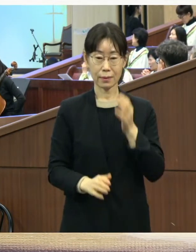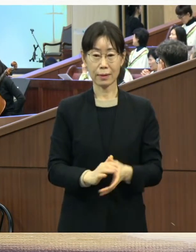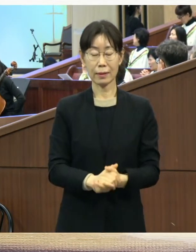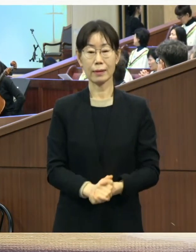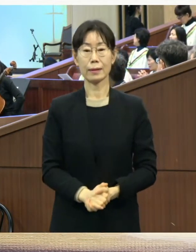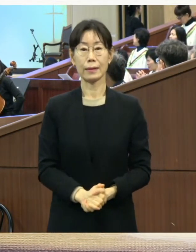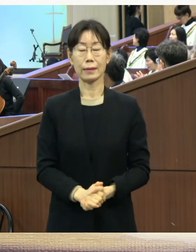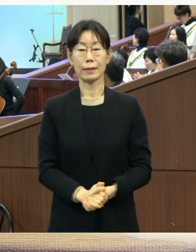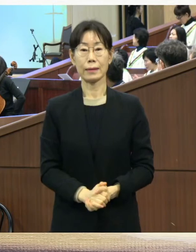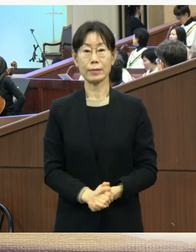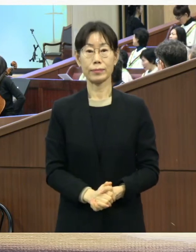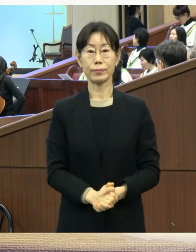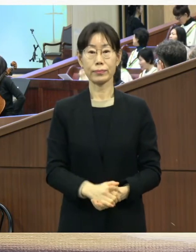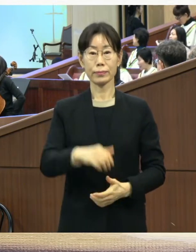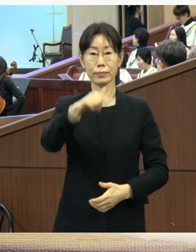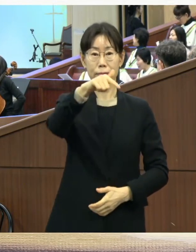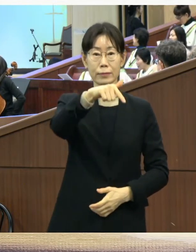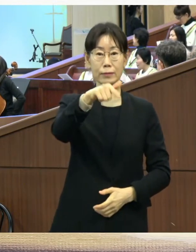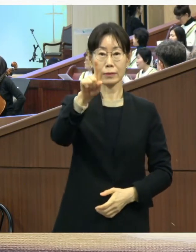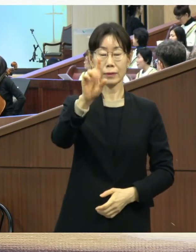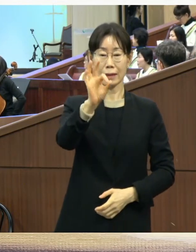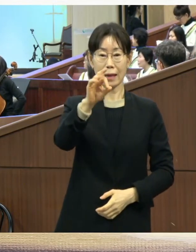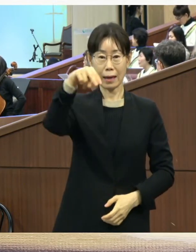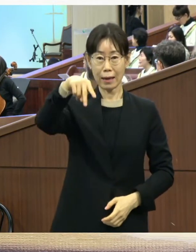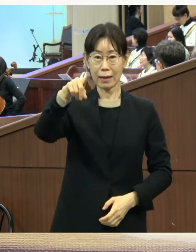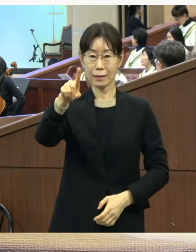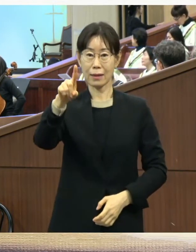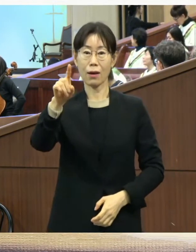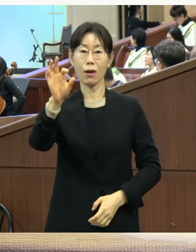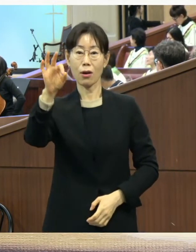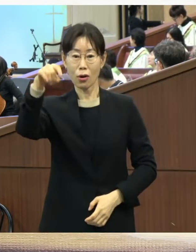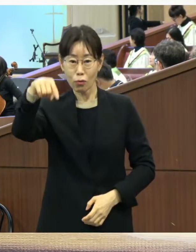자, 우리 강서우 우리 유치부인데요.